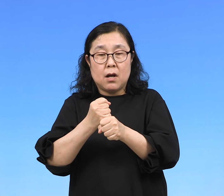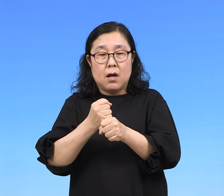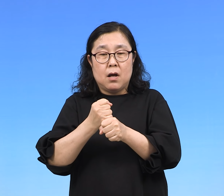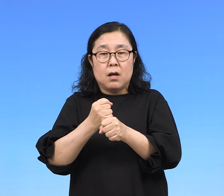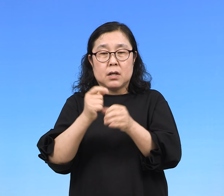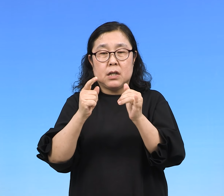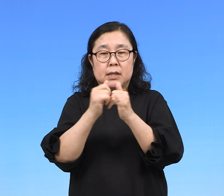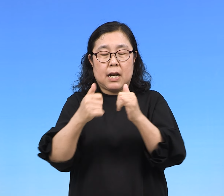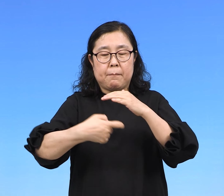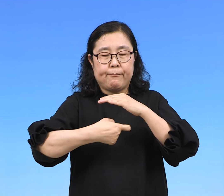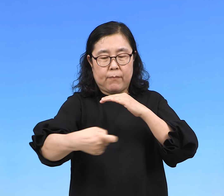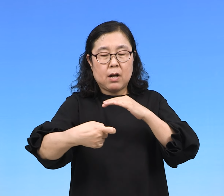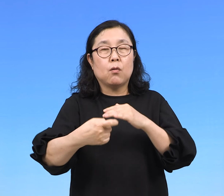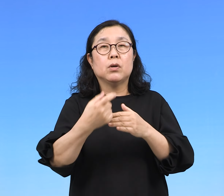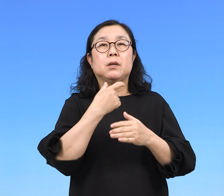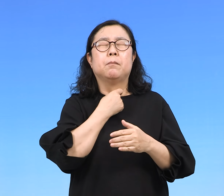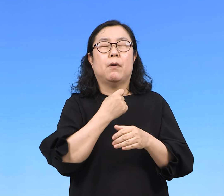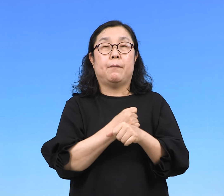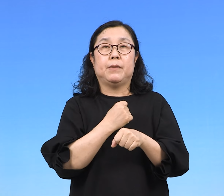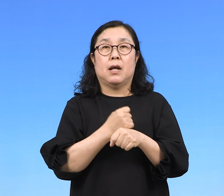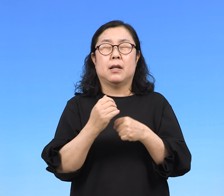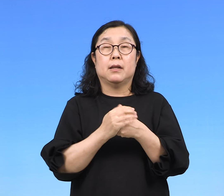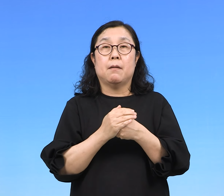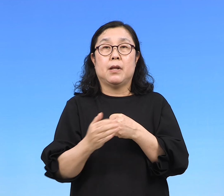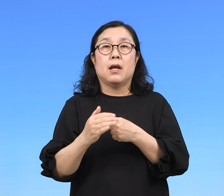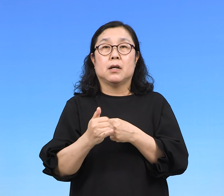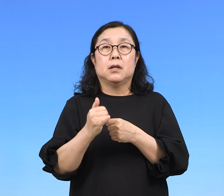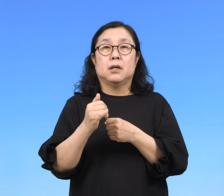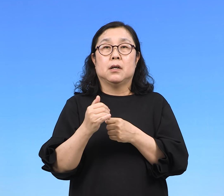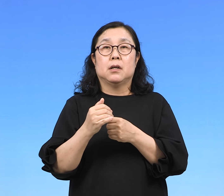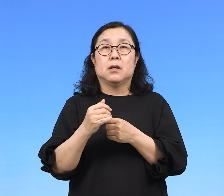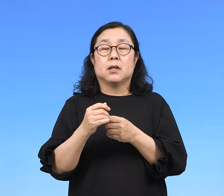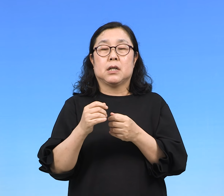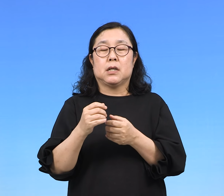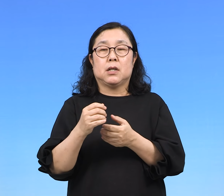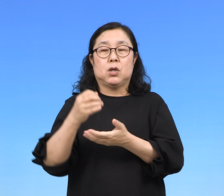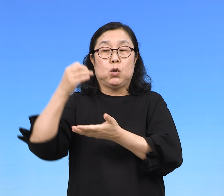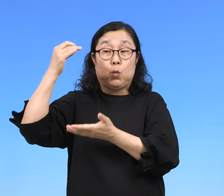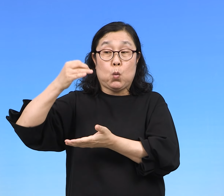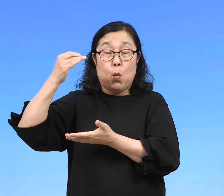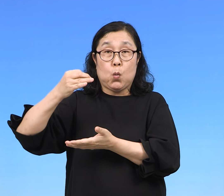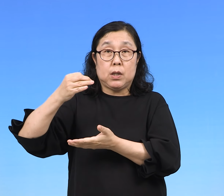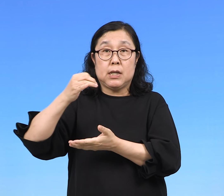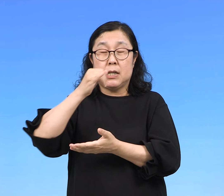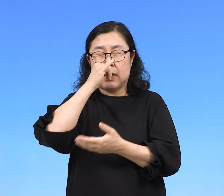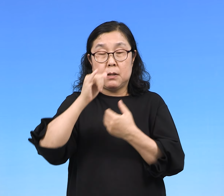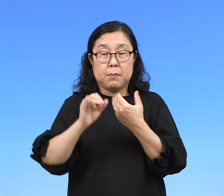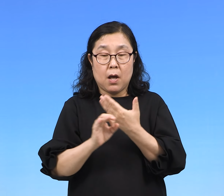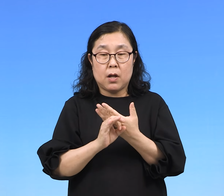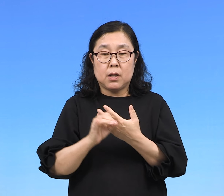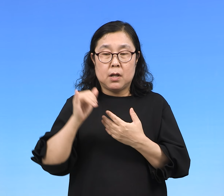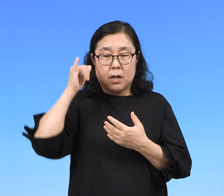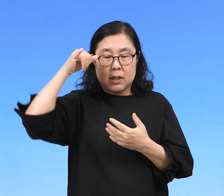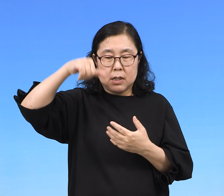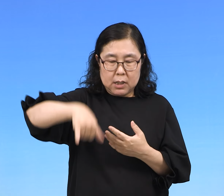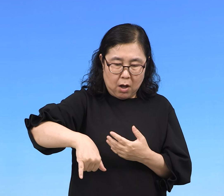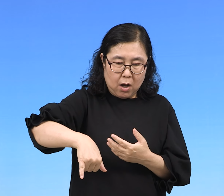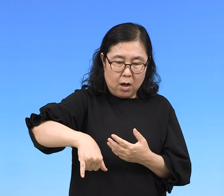이게 보이스피싱의 특징이라는 거예요. 그래서 누구라도 그런 어떤 그에게 돈이 연루되고 하면은 일단